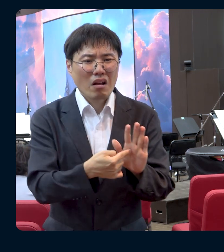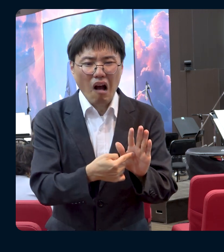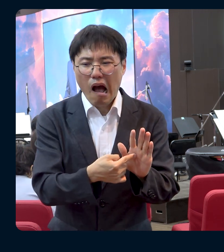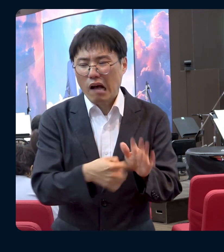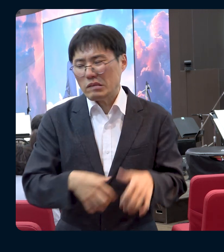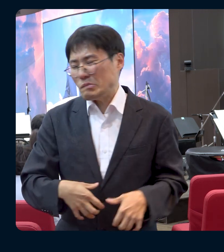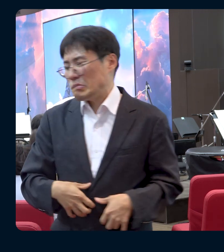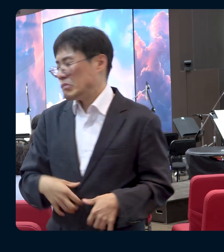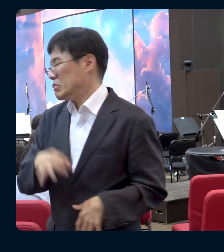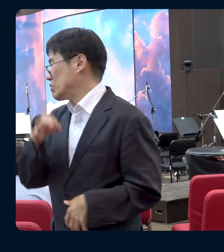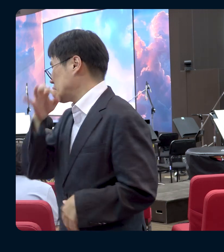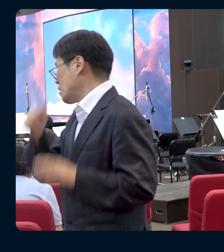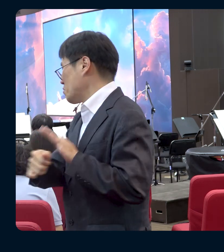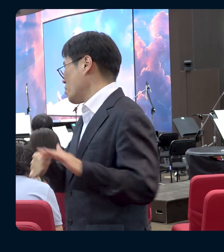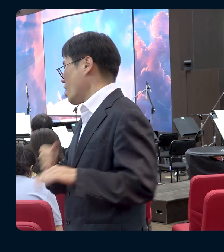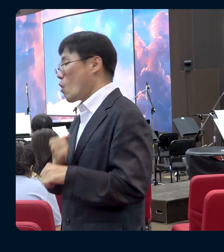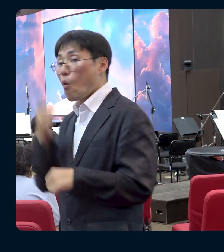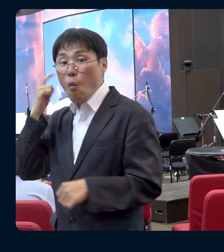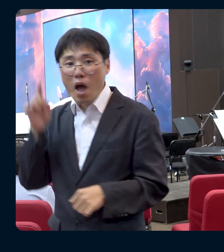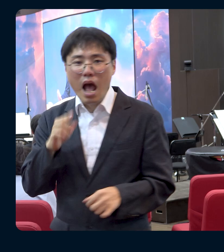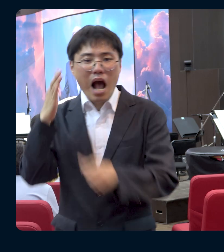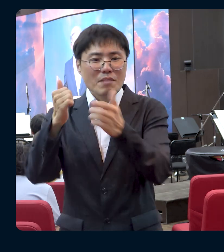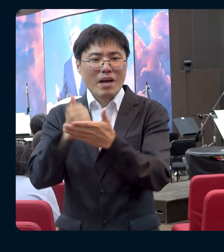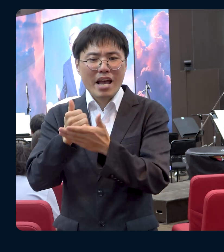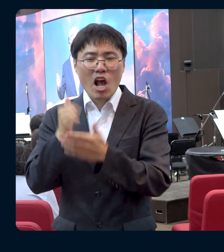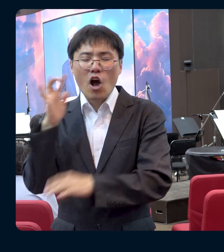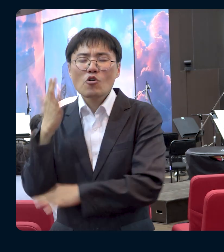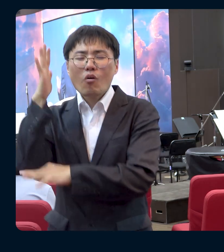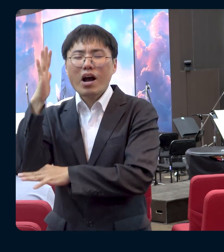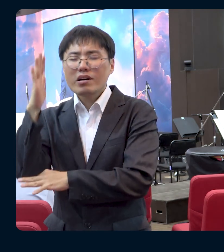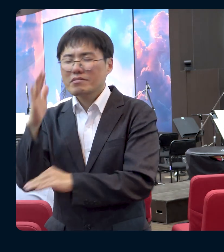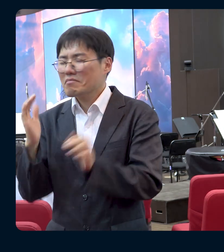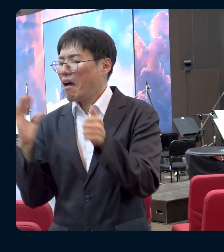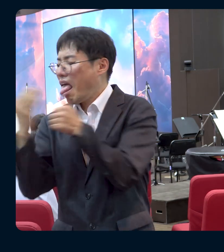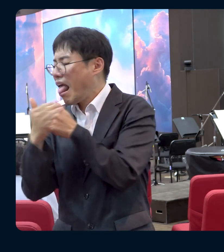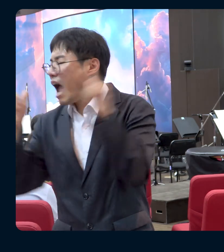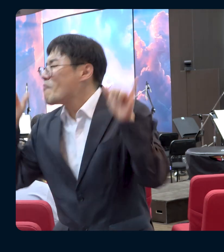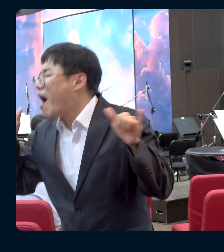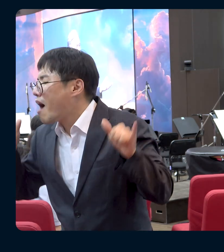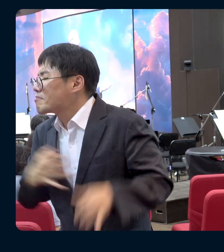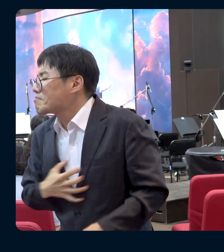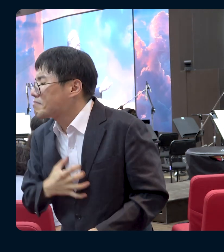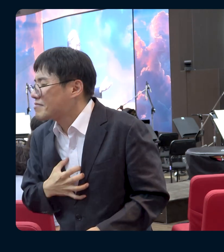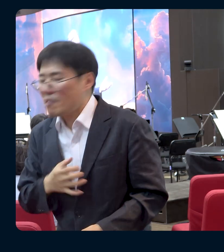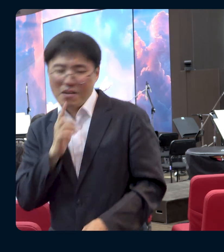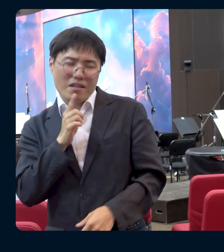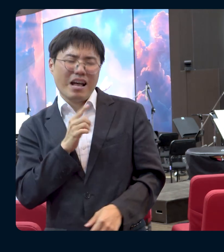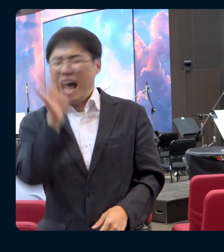밝히는 것을 주저한다 그 말이에요. 이유는 뭐냐? 하나님의 영광을 가릴까 봐 어쩌고 저쩌고 말이죠.